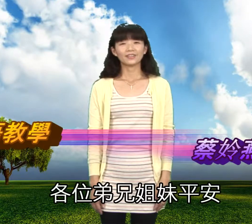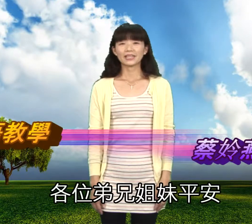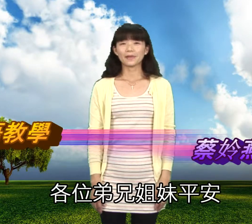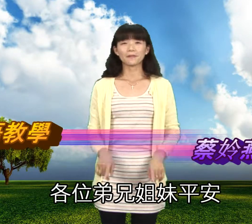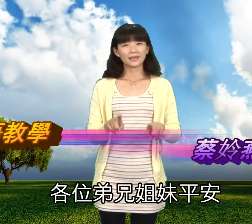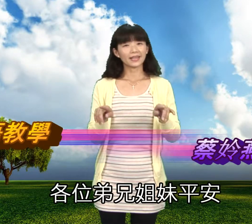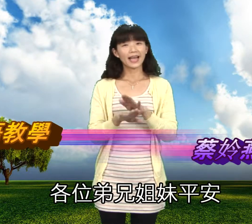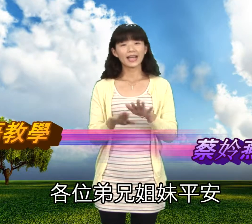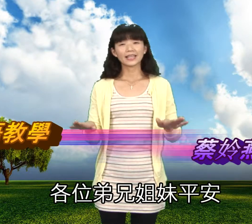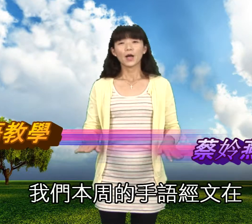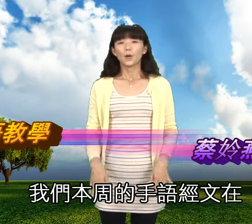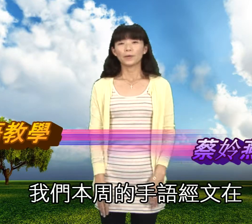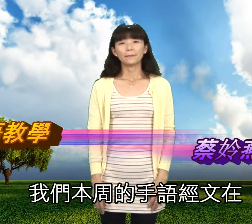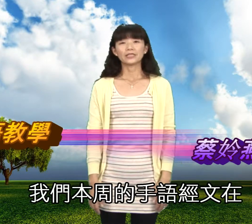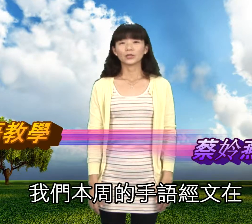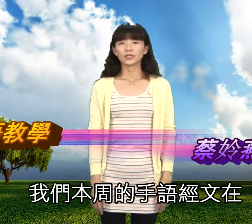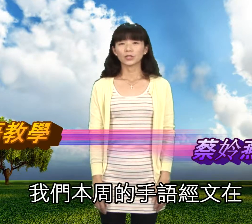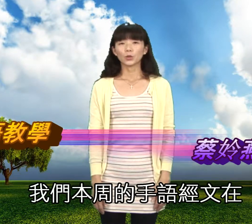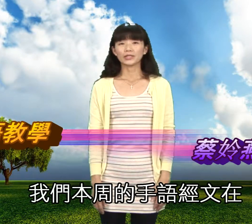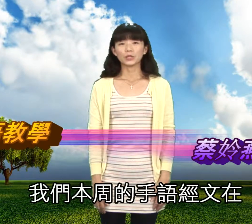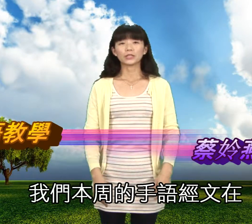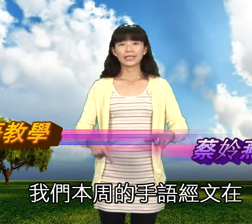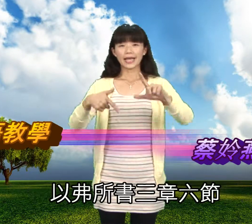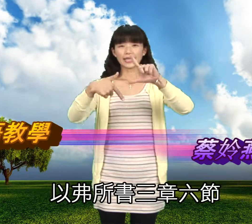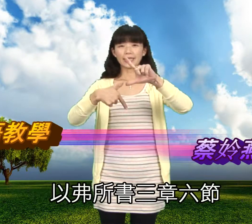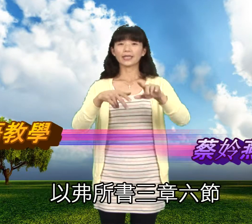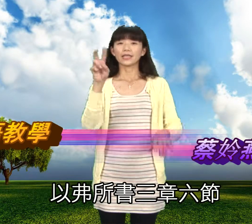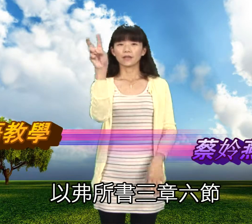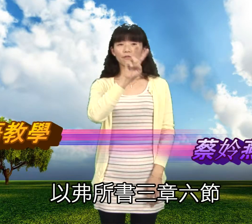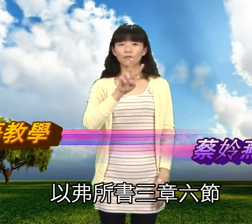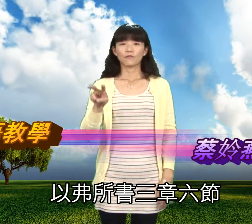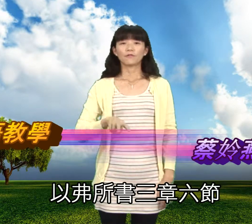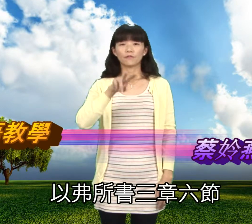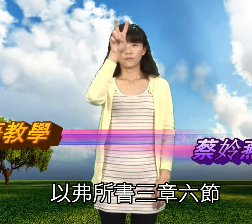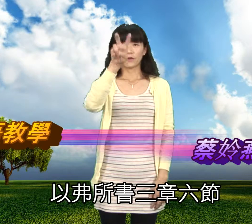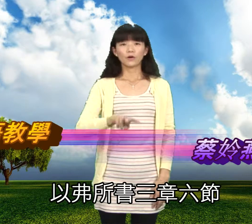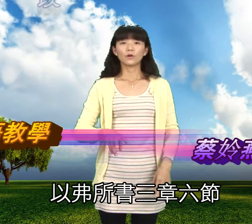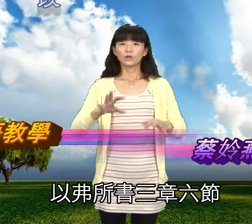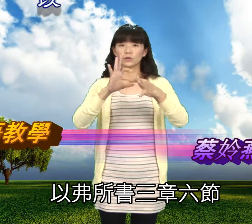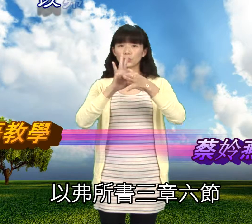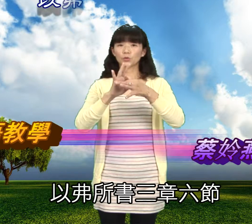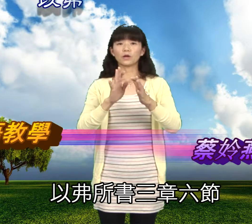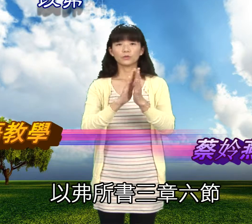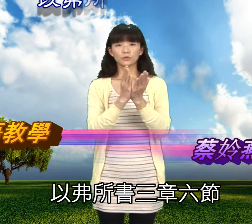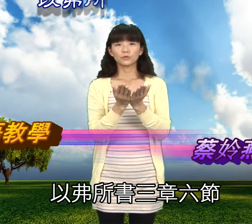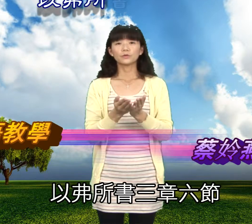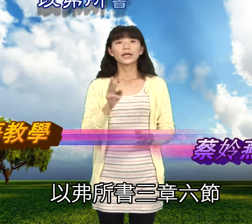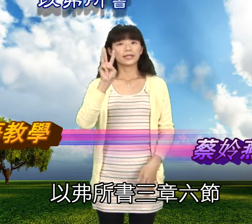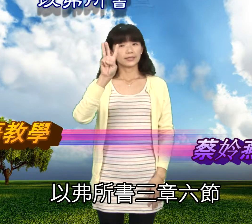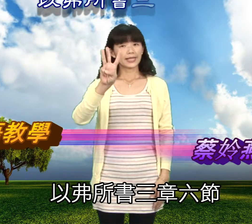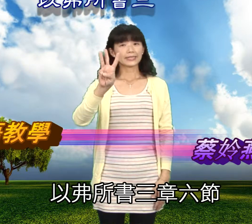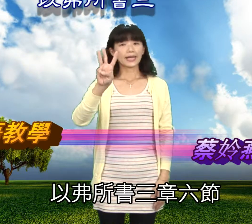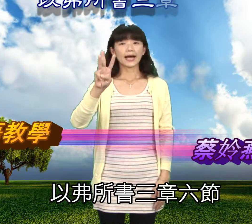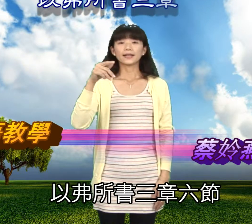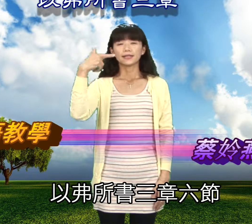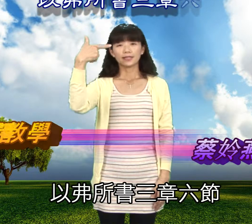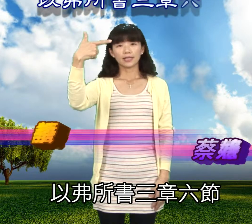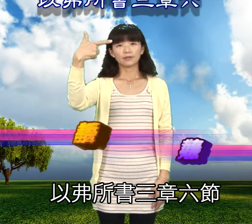弟兄姐妹平安，我们本周的手语经文在以弗所书三章第六